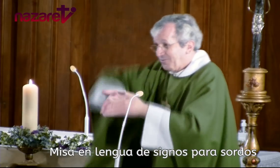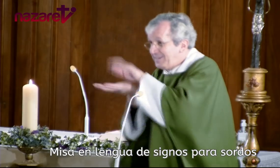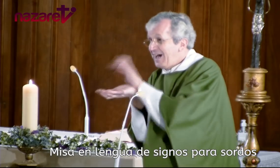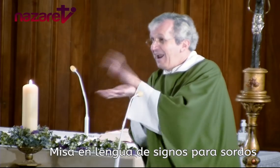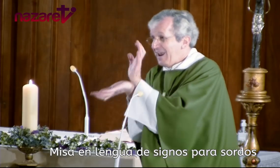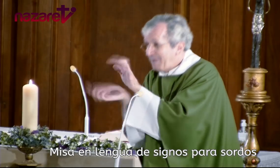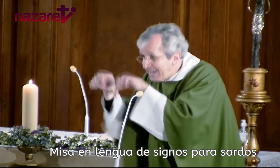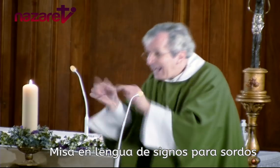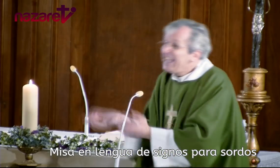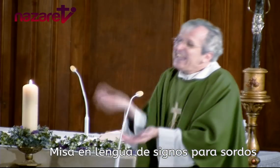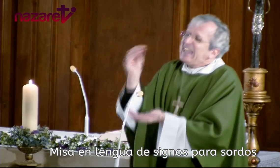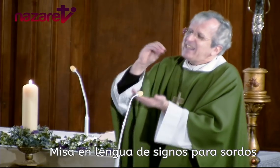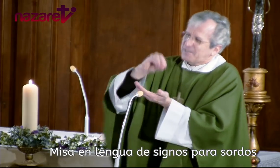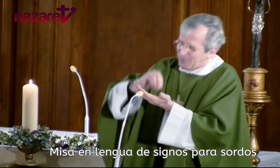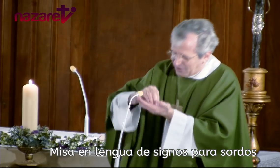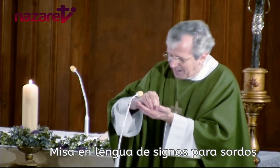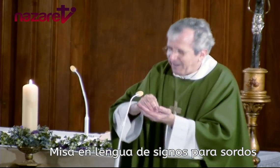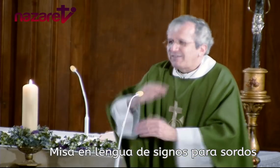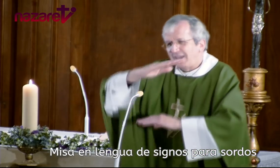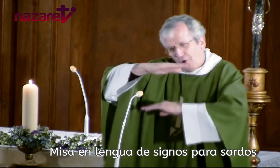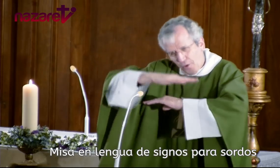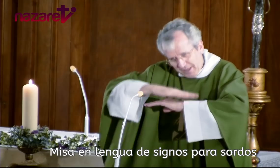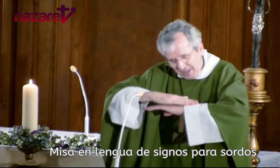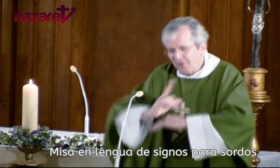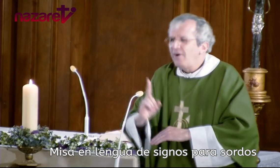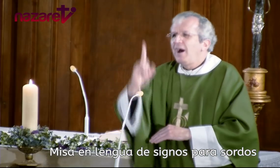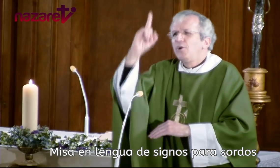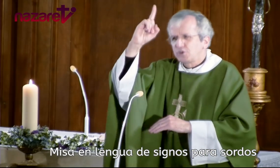hundía, la ballena, y después otra vez obedeció